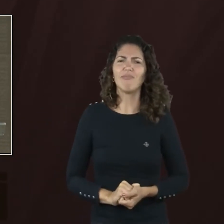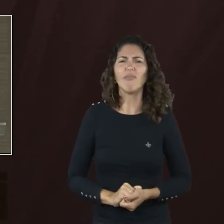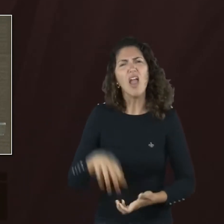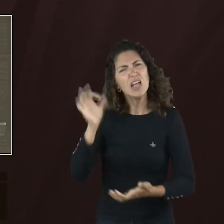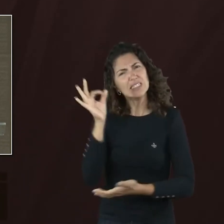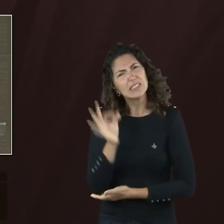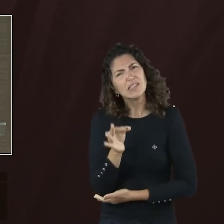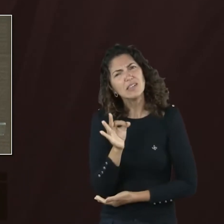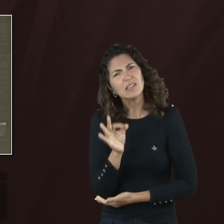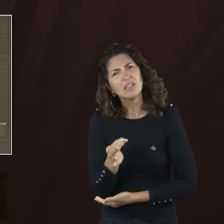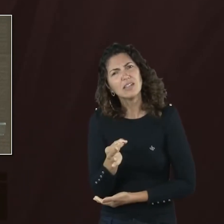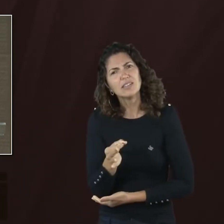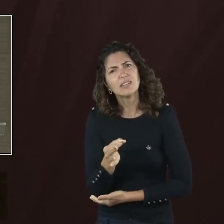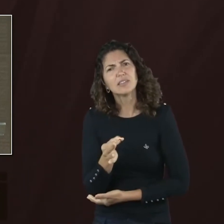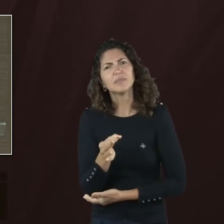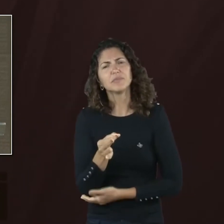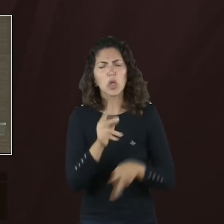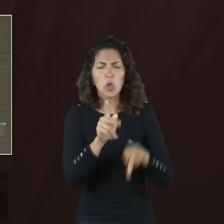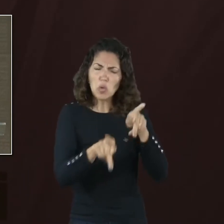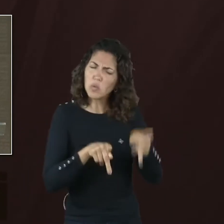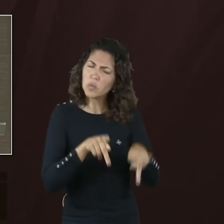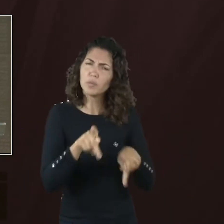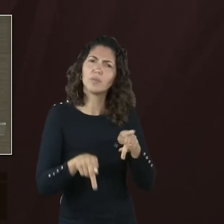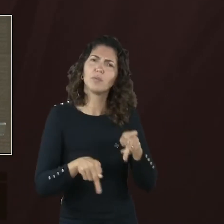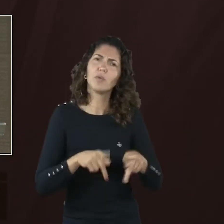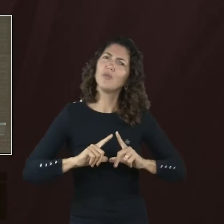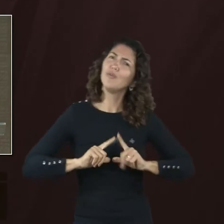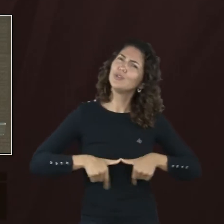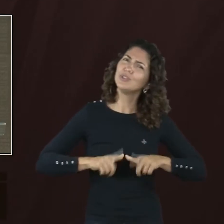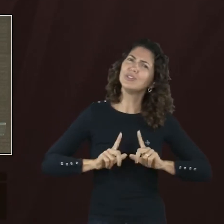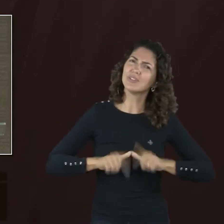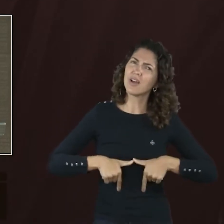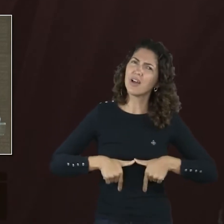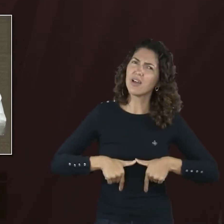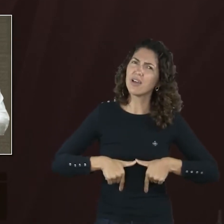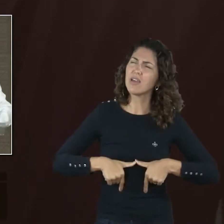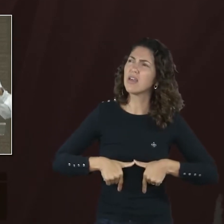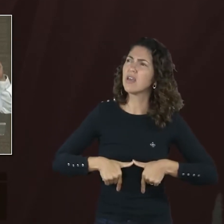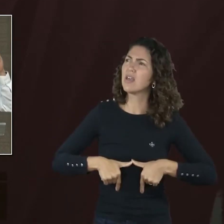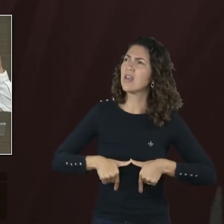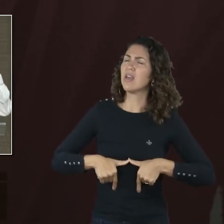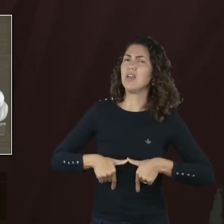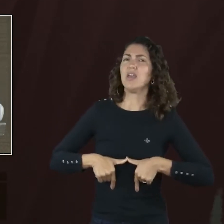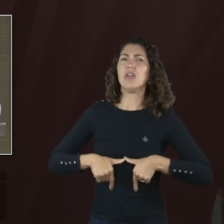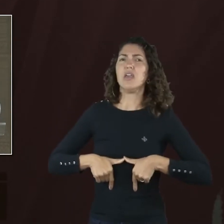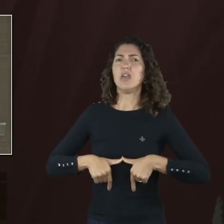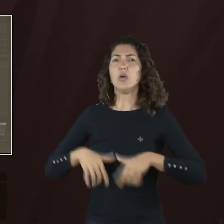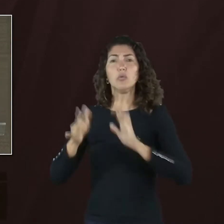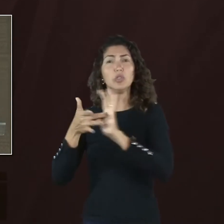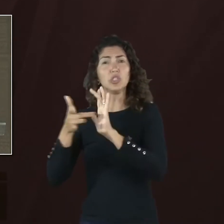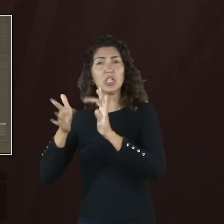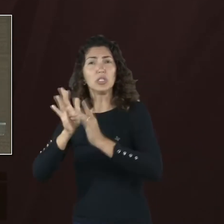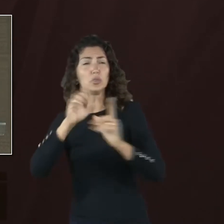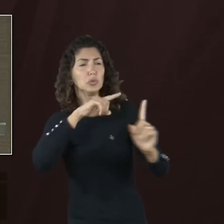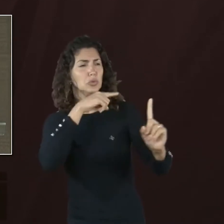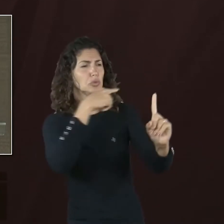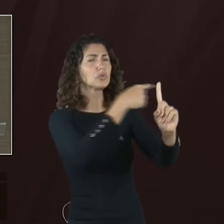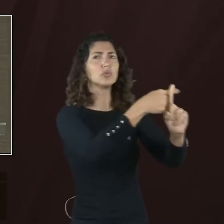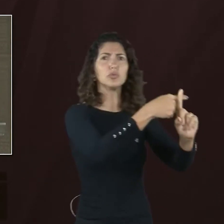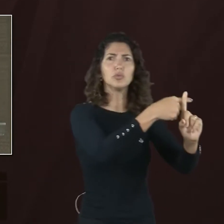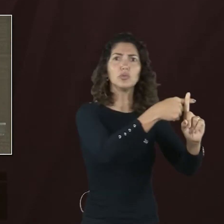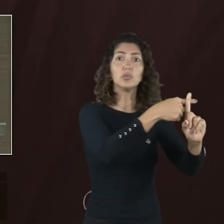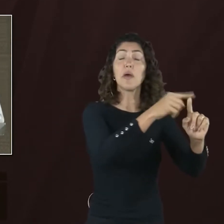Israel, de que a esse Jesus que vós crucificastes, Deus o fez Senhor e